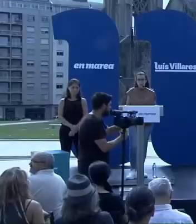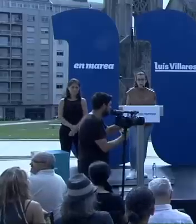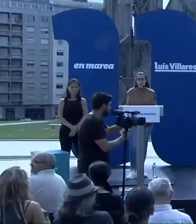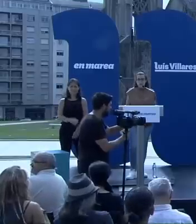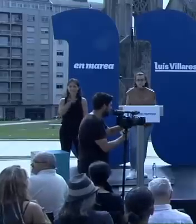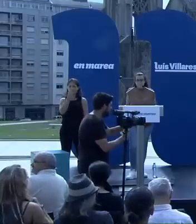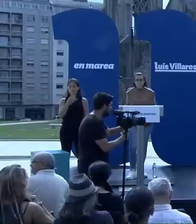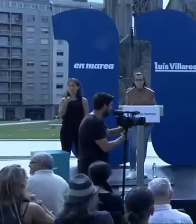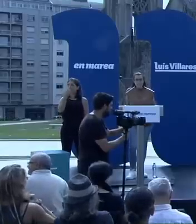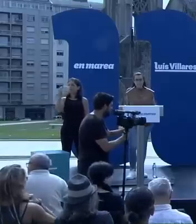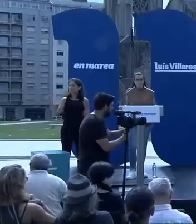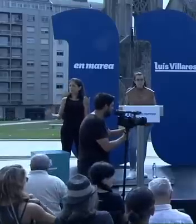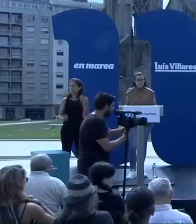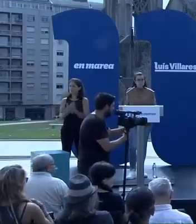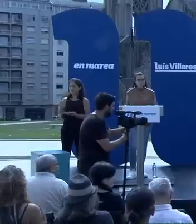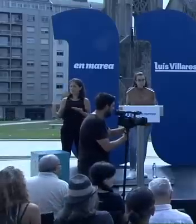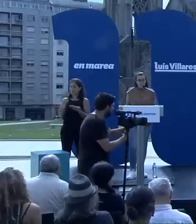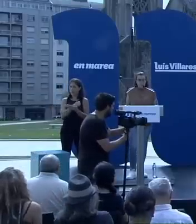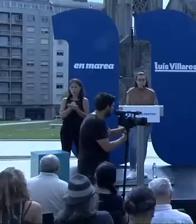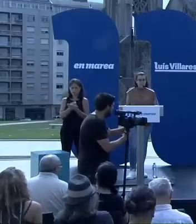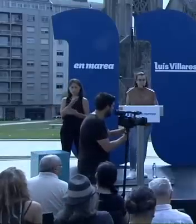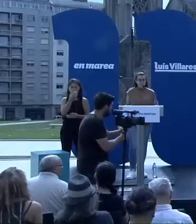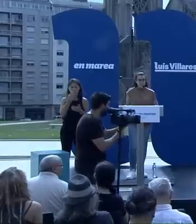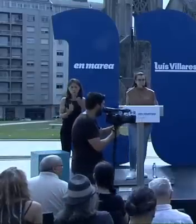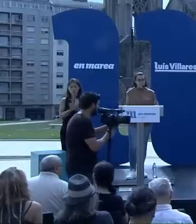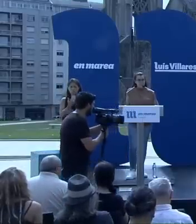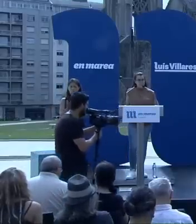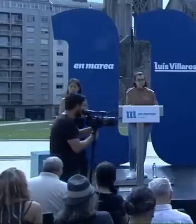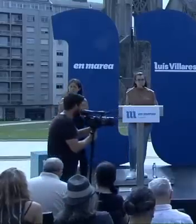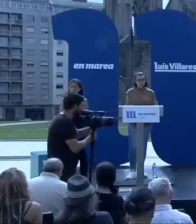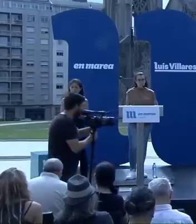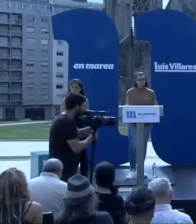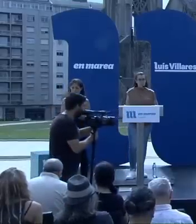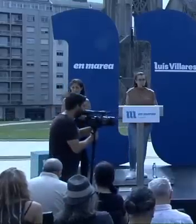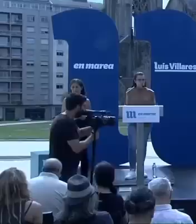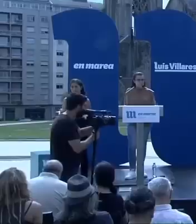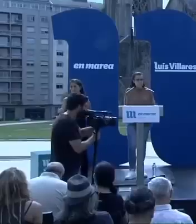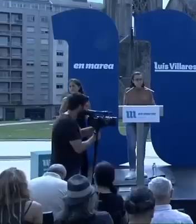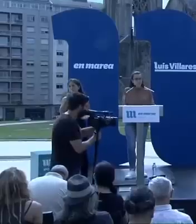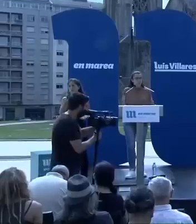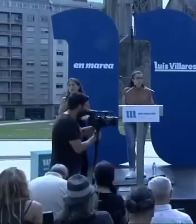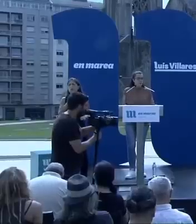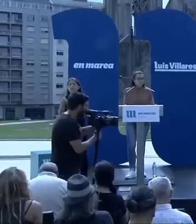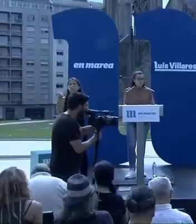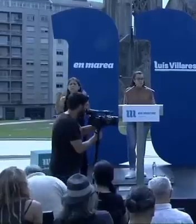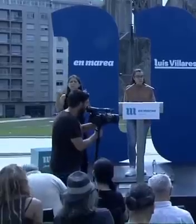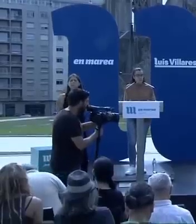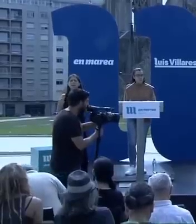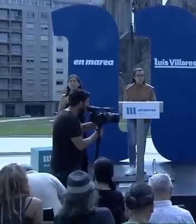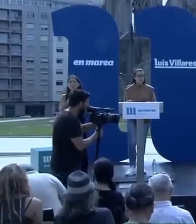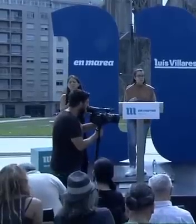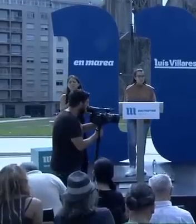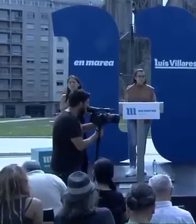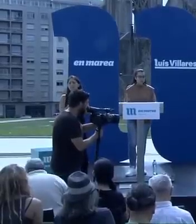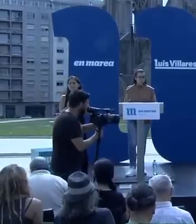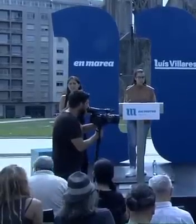Ben, bos días a todos. Antes de nada quería decir que, bueno, no cartaz pon